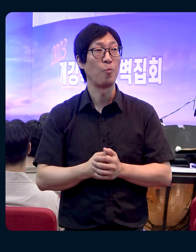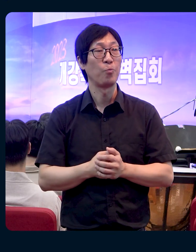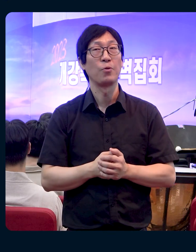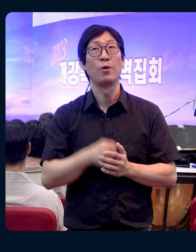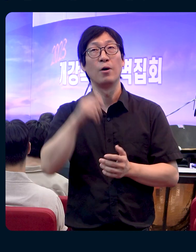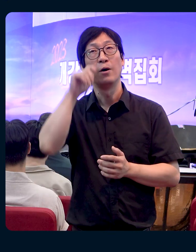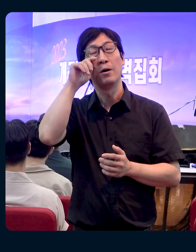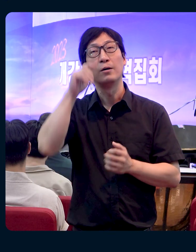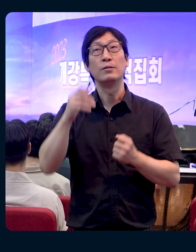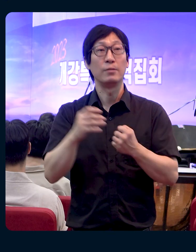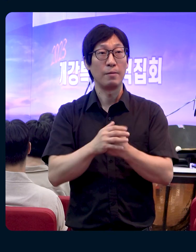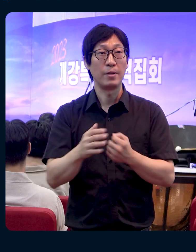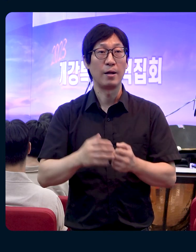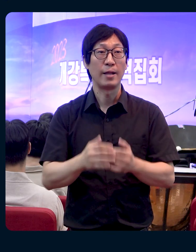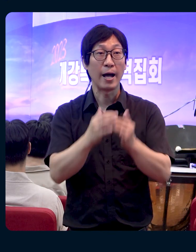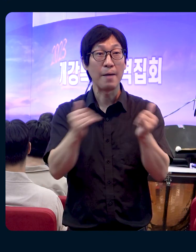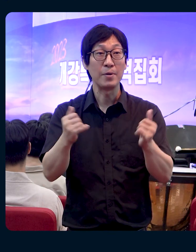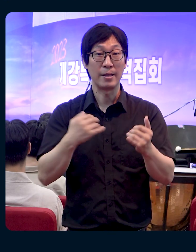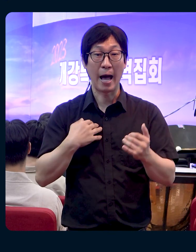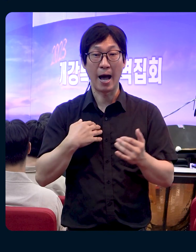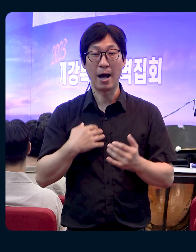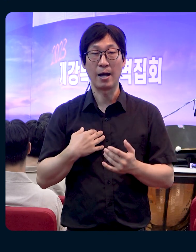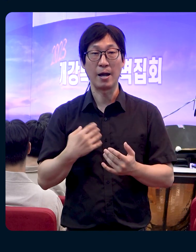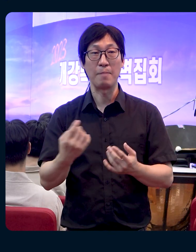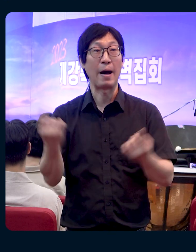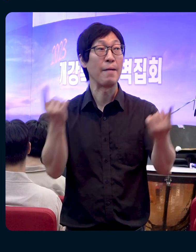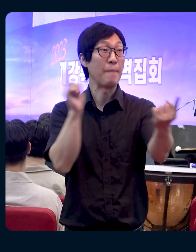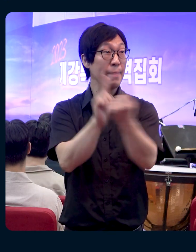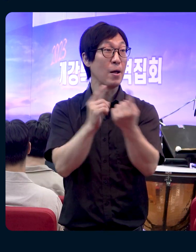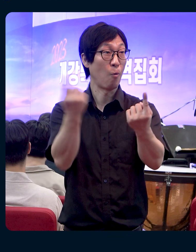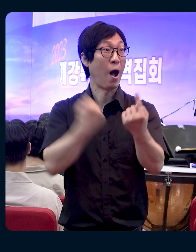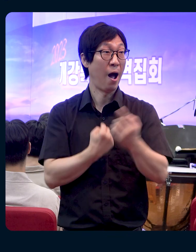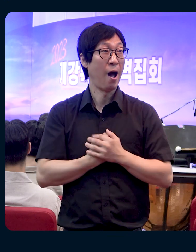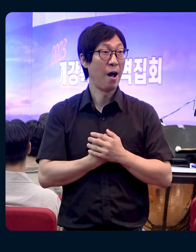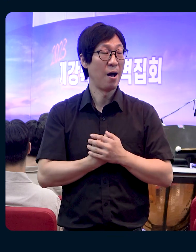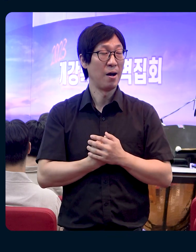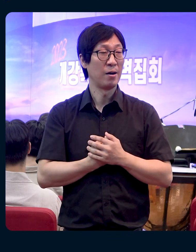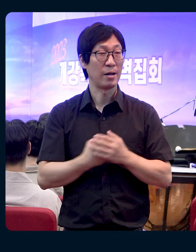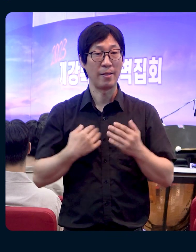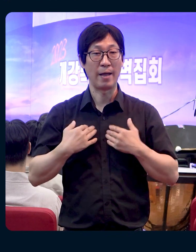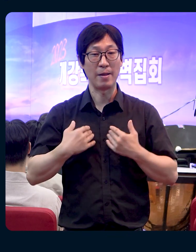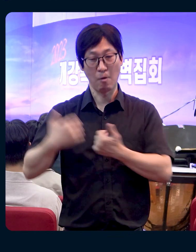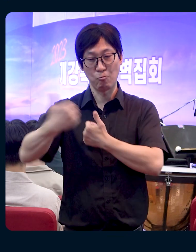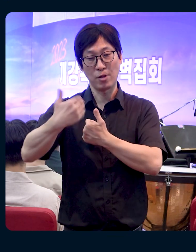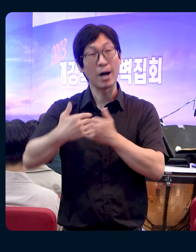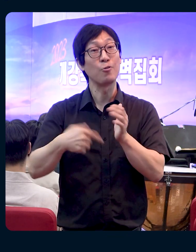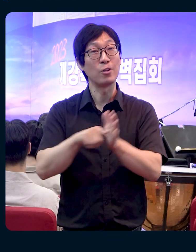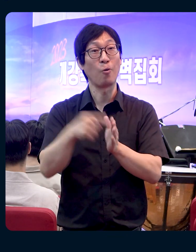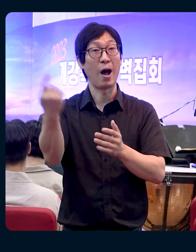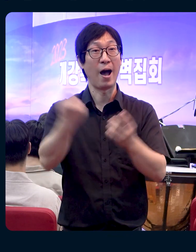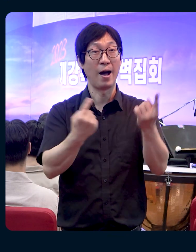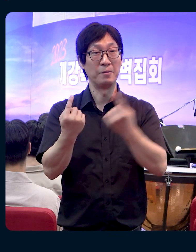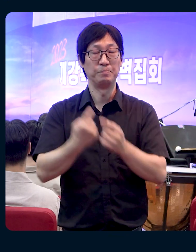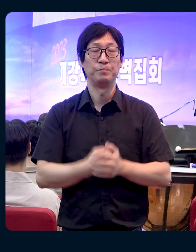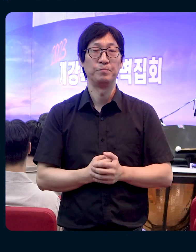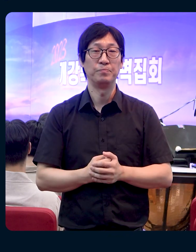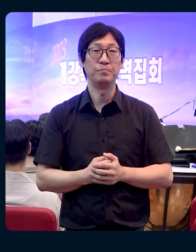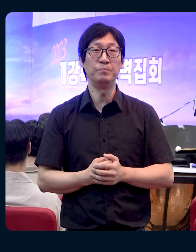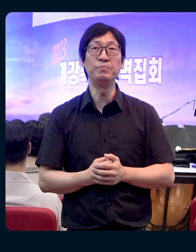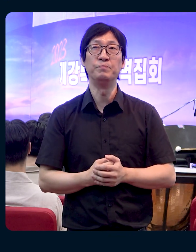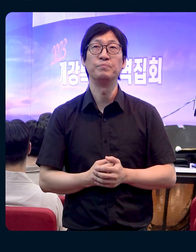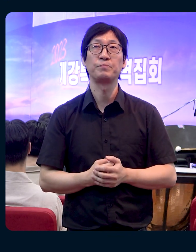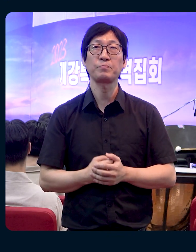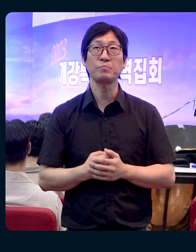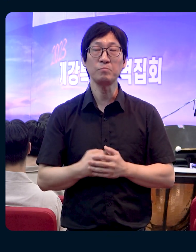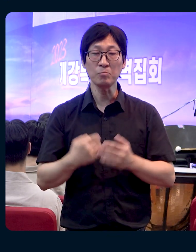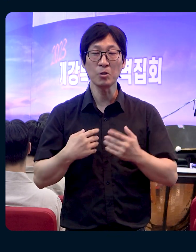무엇을 예수 믿는 사람 중에서 뭘 부탁하러 오는 사람들이 와가지고 이제 같은 믿는